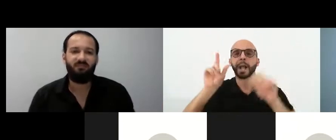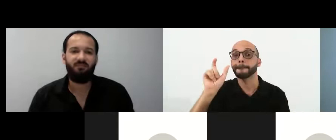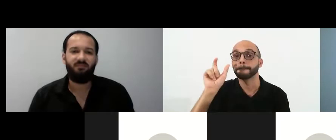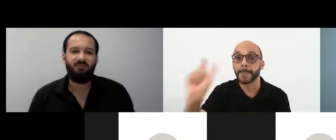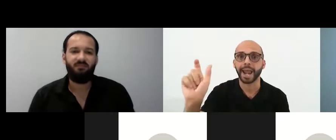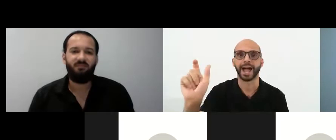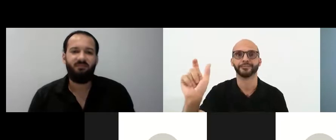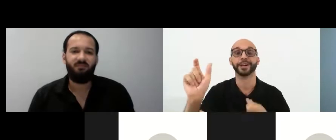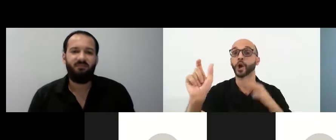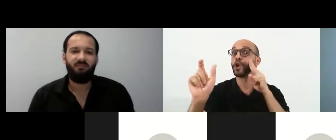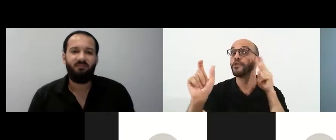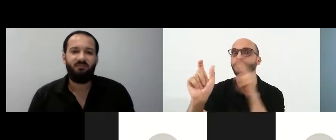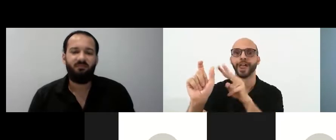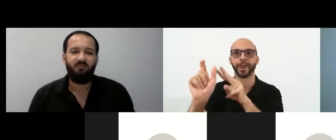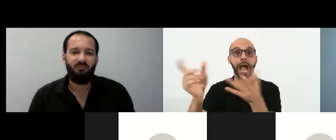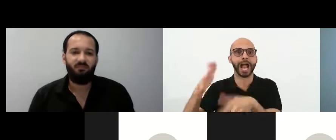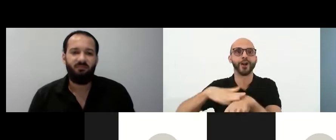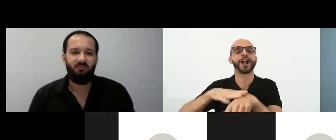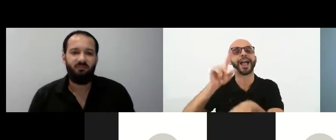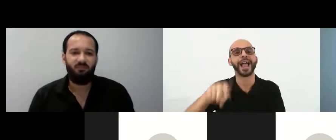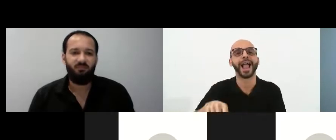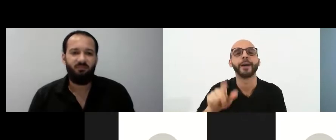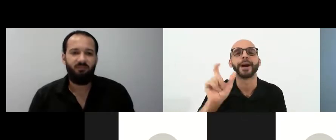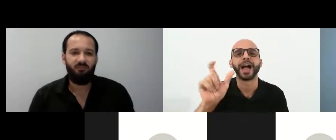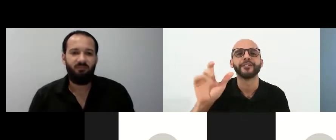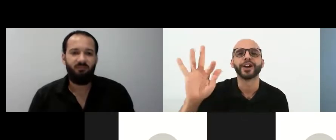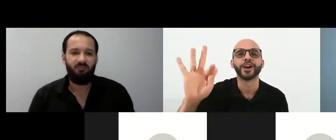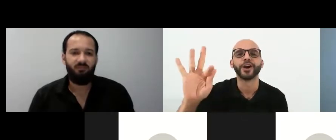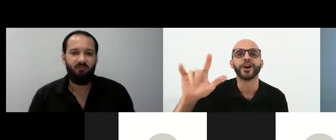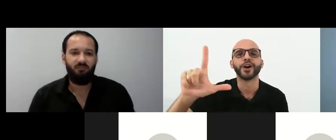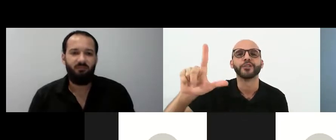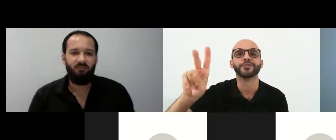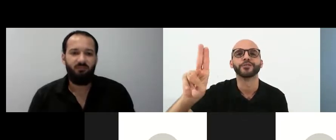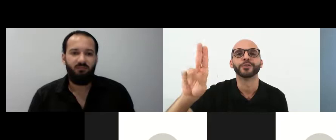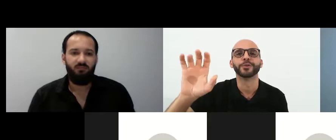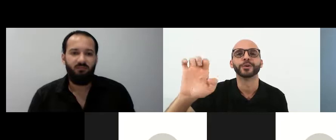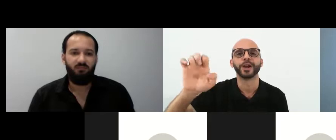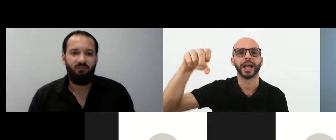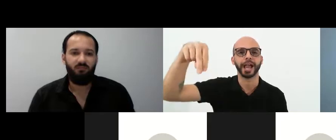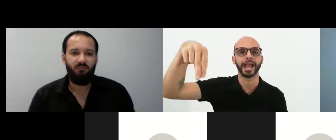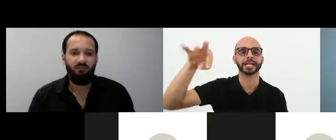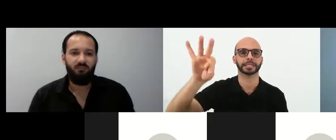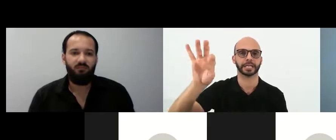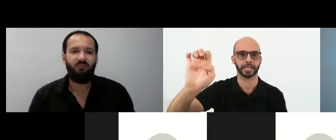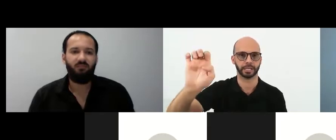que isso, ainda mais, né, a palavra, né, hoje a palavra